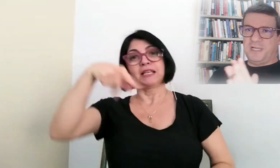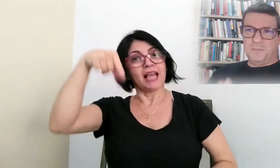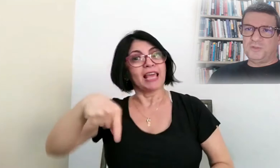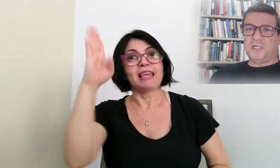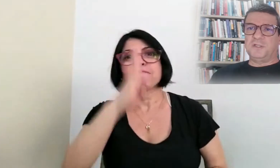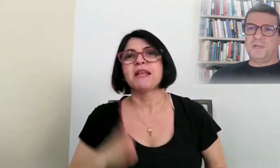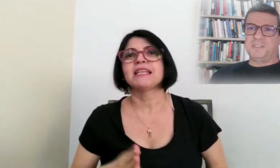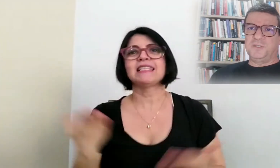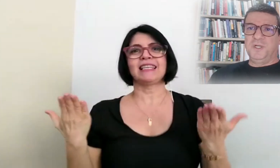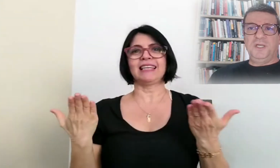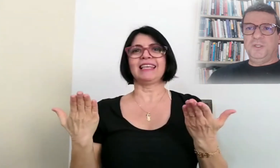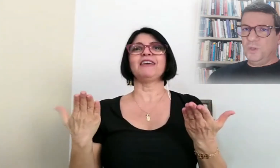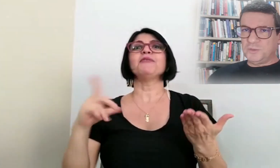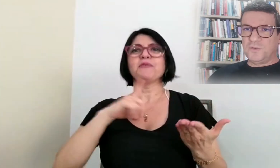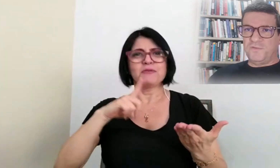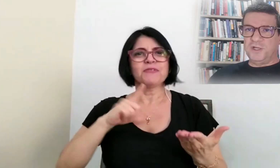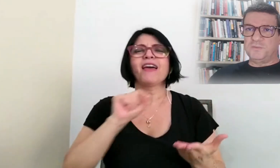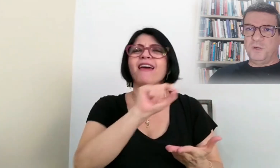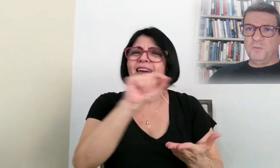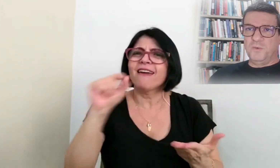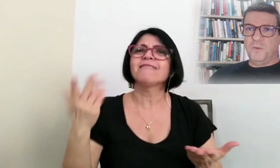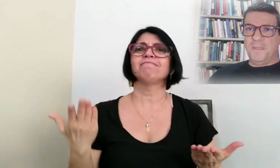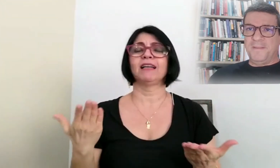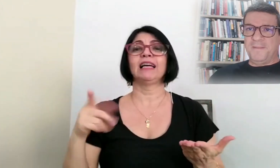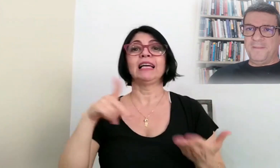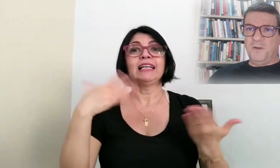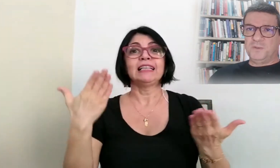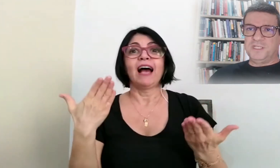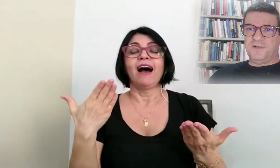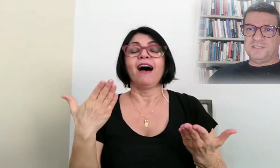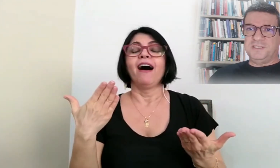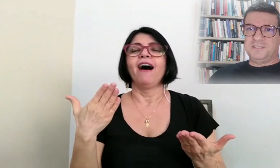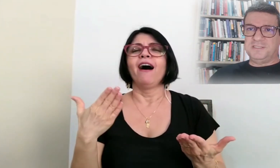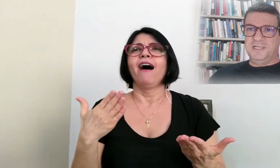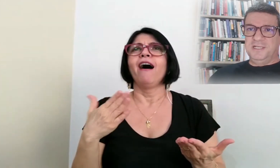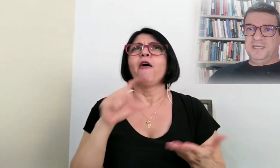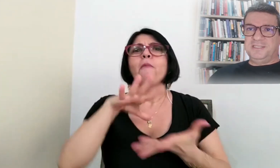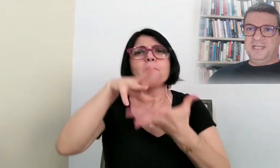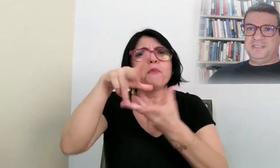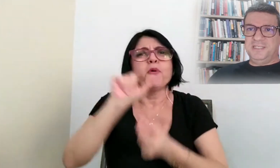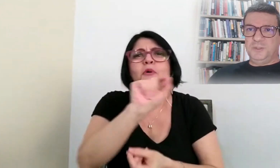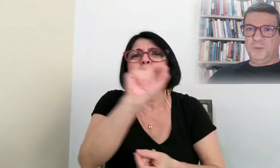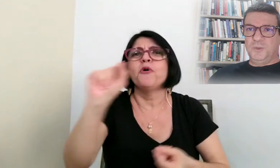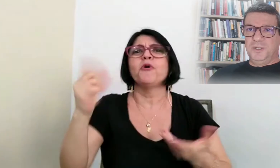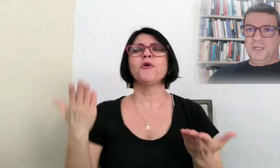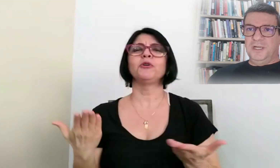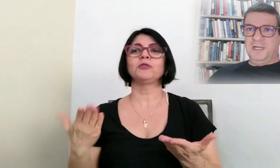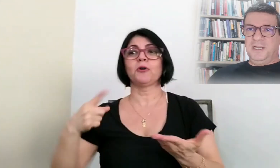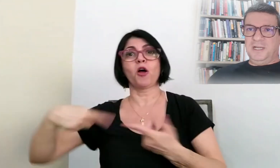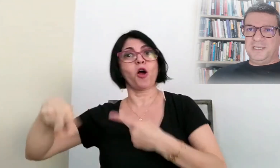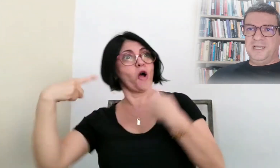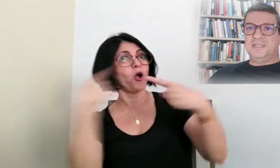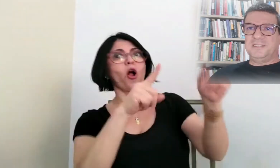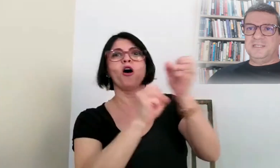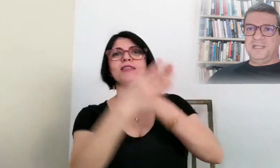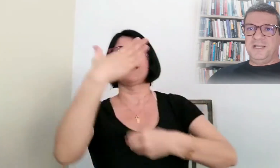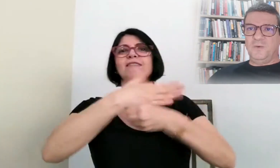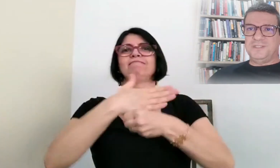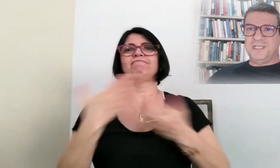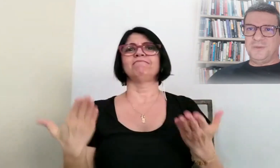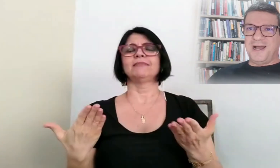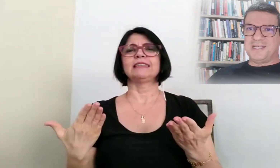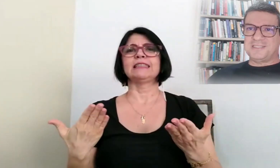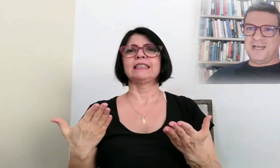o governo de Jair Bolsonaro no Brasil e outros governos pelo mundo. Então, os antifascistas têm sido aqueles que